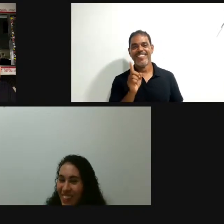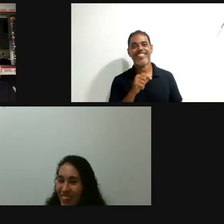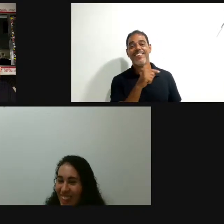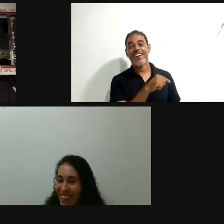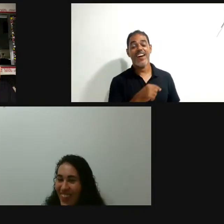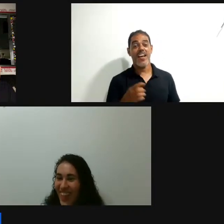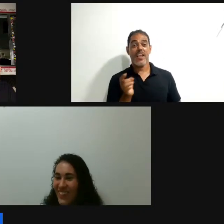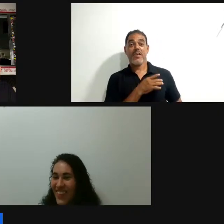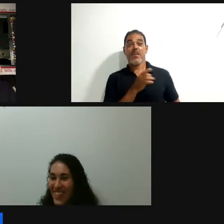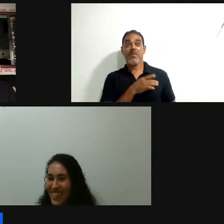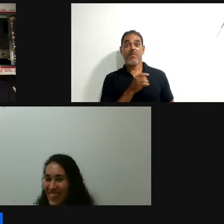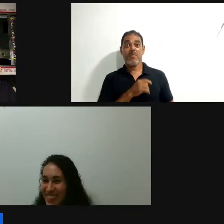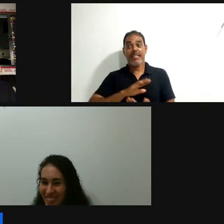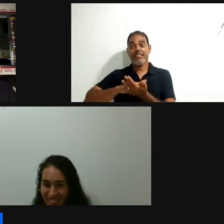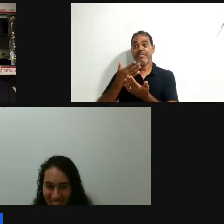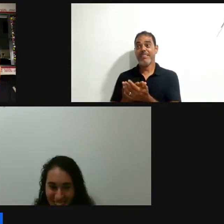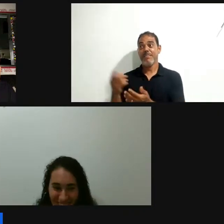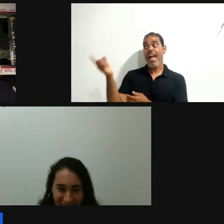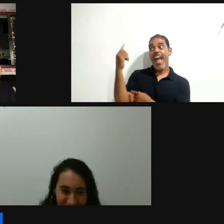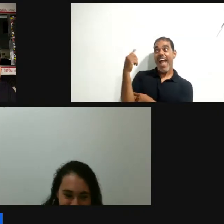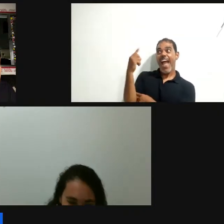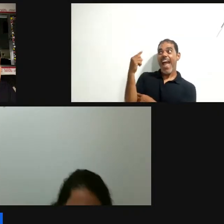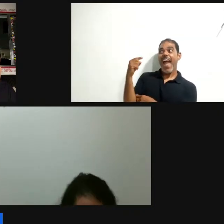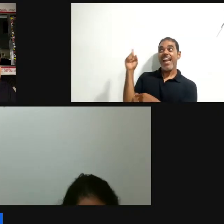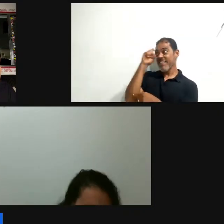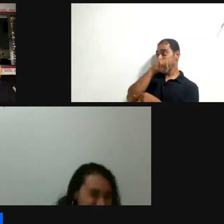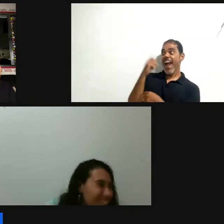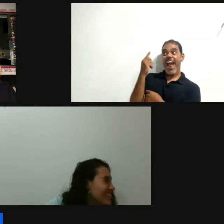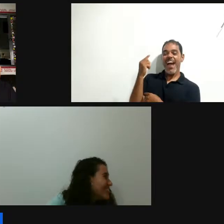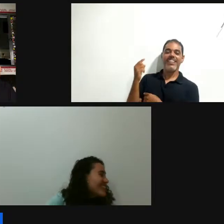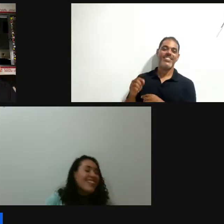tudinho vão bater na minha cabeça.